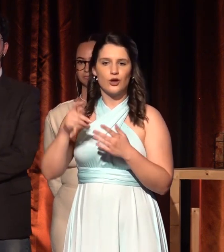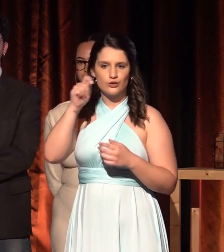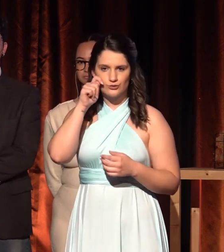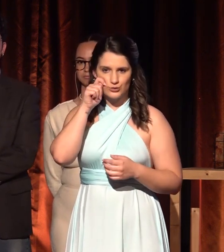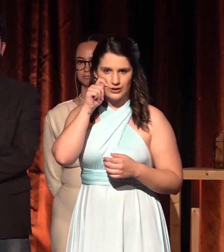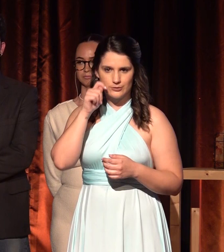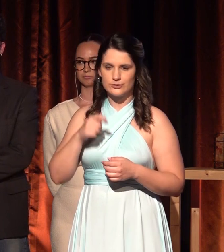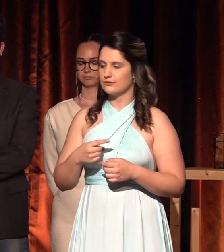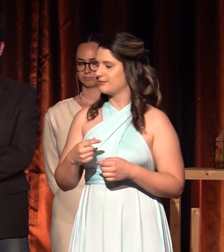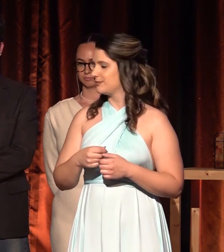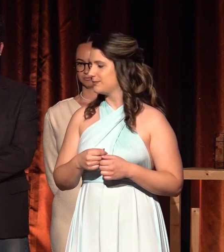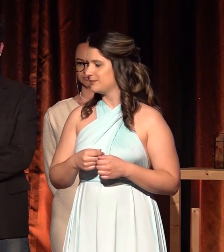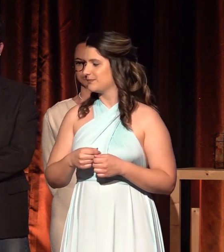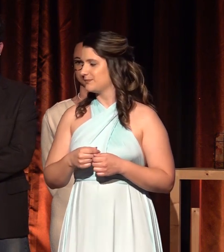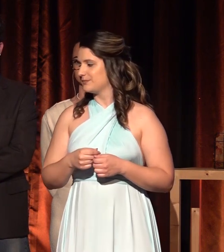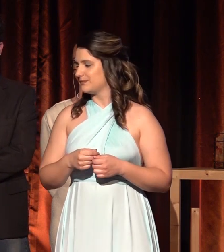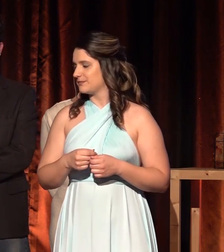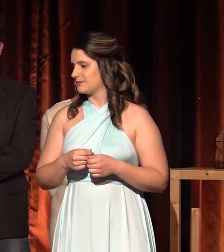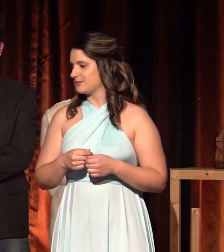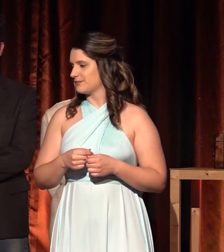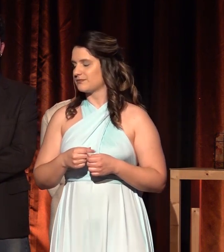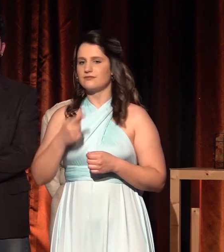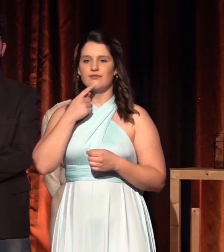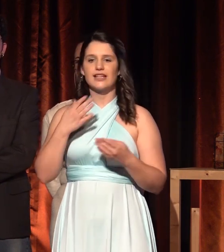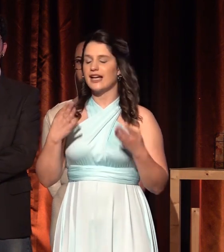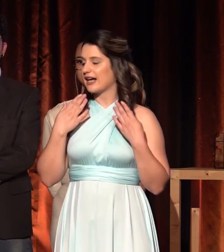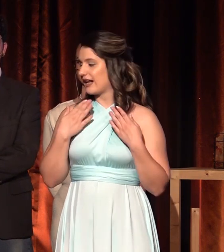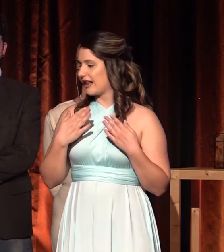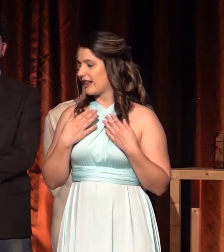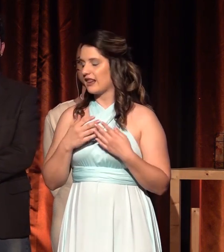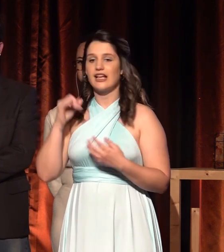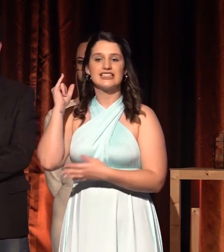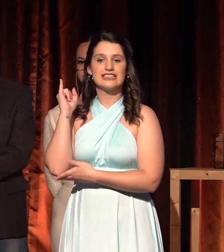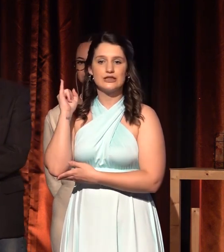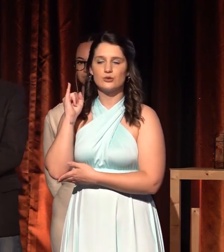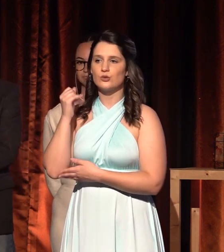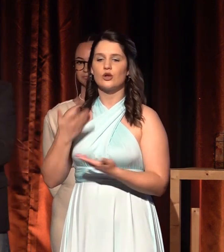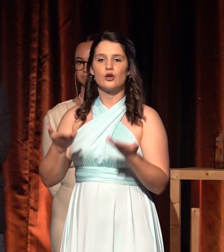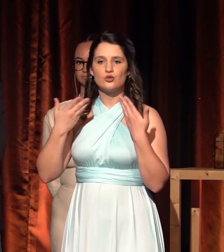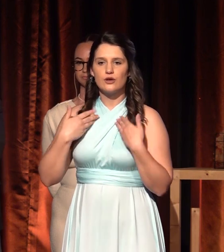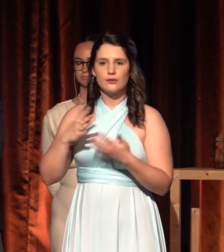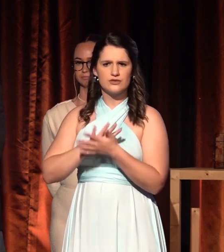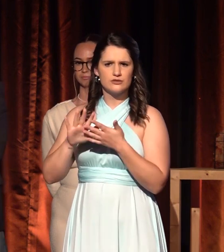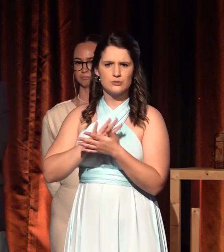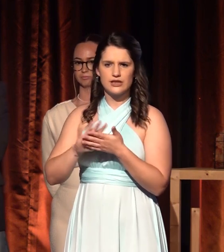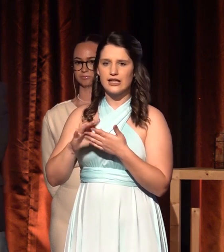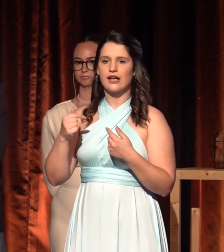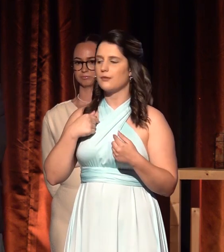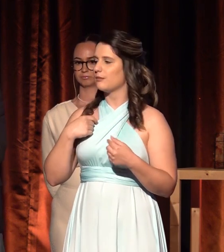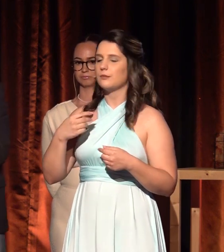no la dono per finalitzada. Abans d'acabar, vull donar les gràcies a l'Institut per donar-me l'oportunitat d'explicar la meva